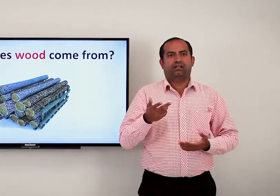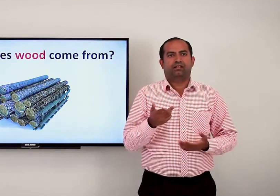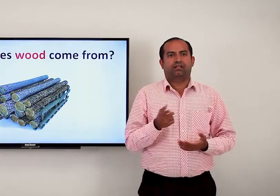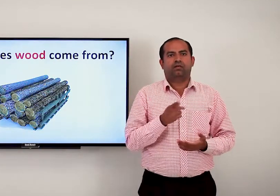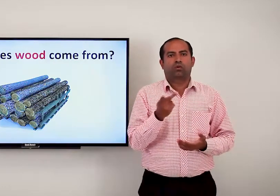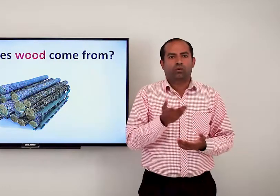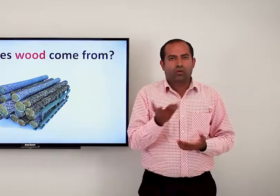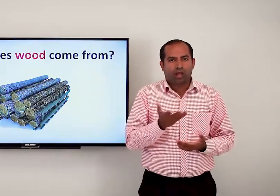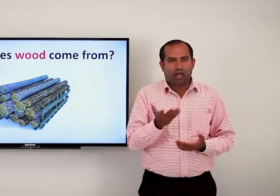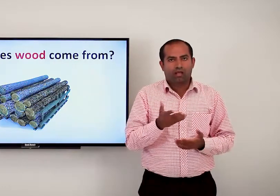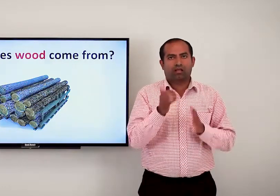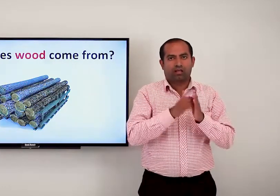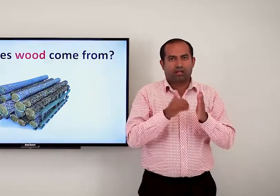لکڑی کہاں سے حاصل ہوتی ہے؟